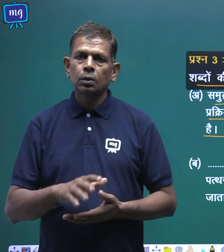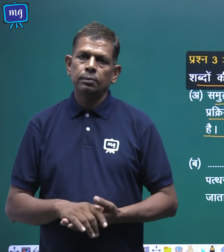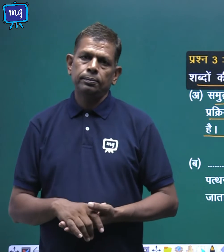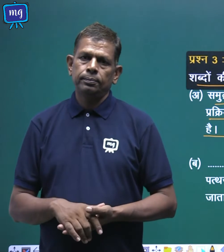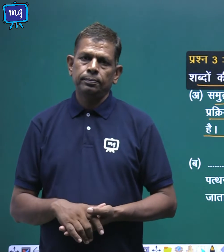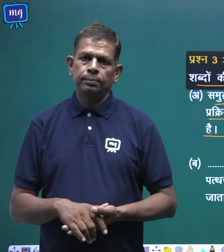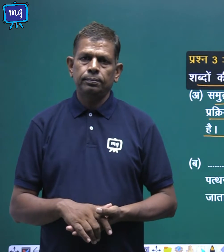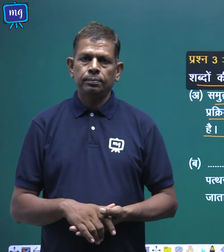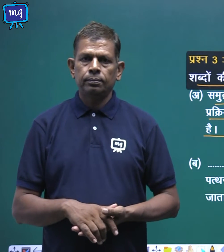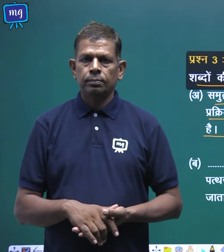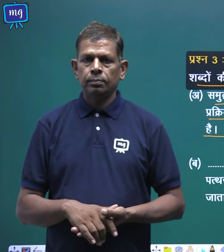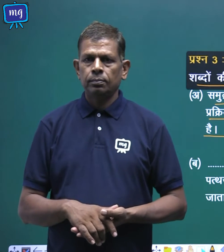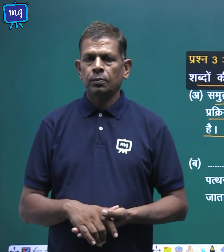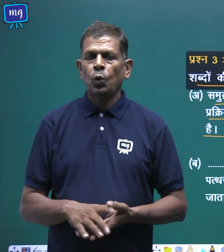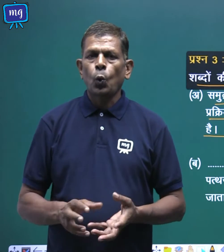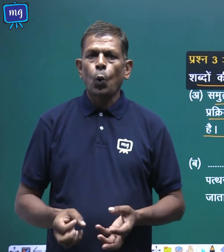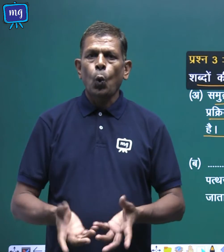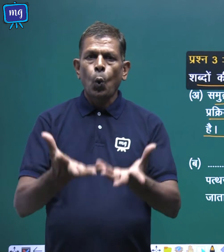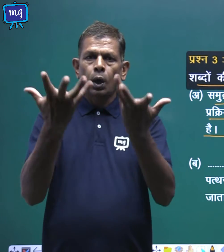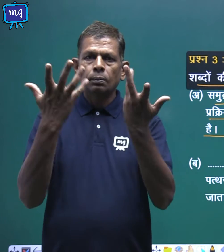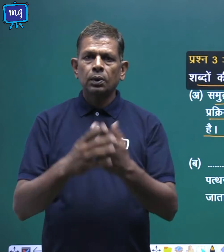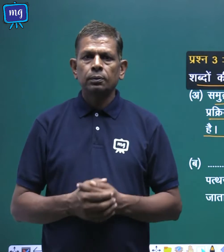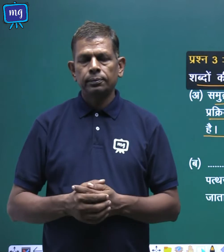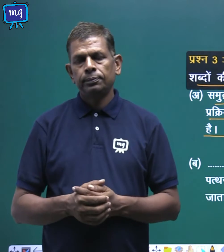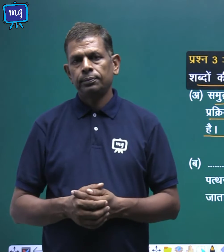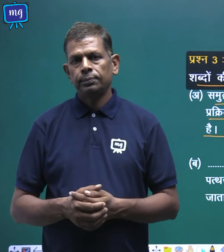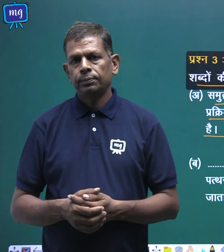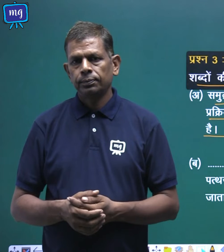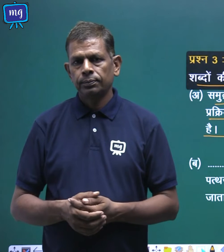लिखेंगे वाष्पन।